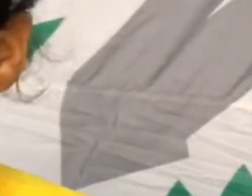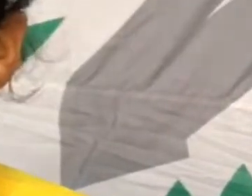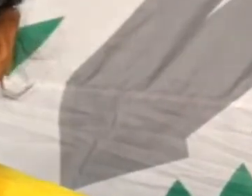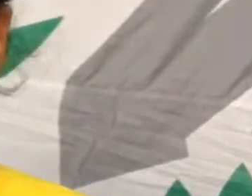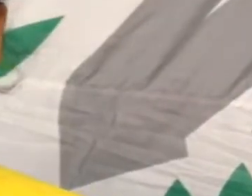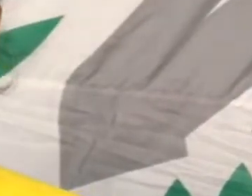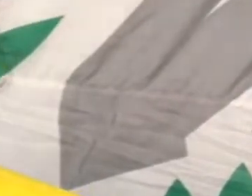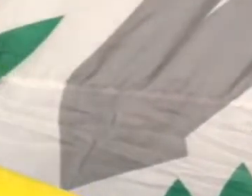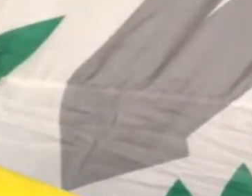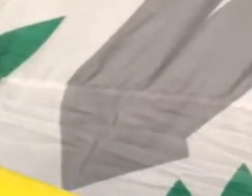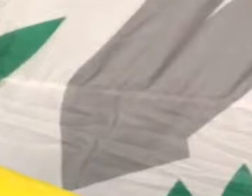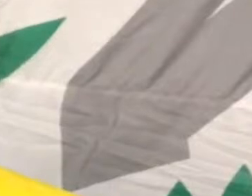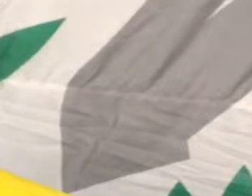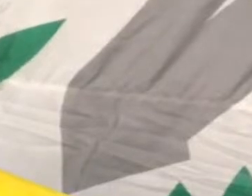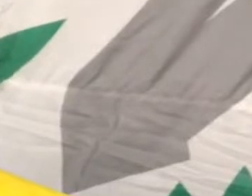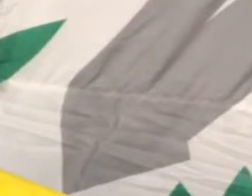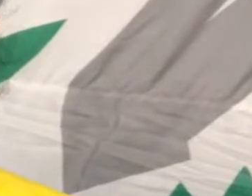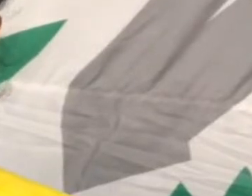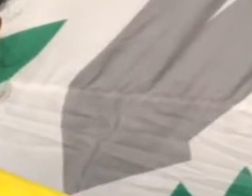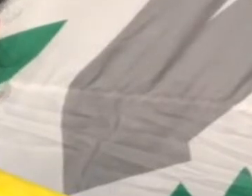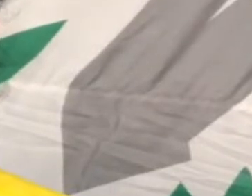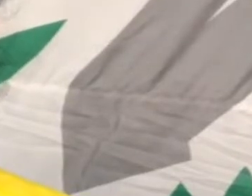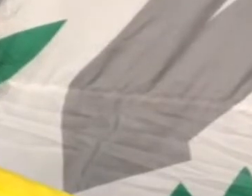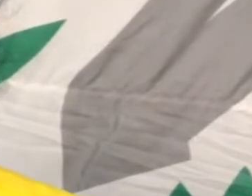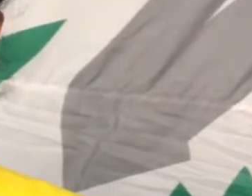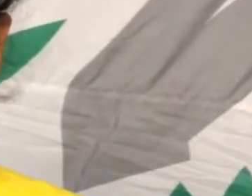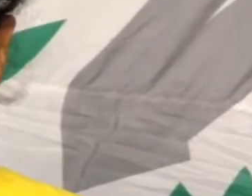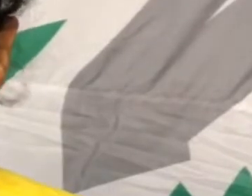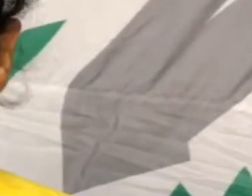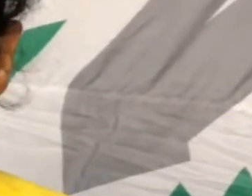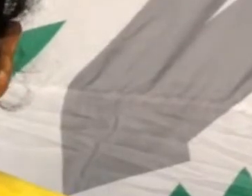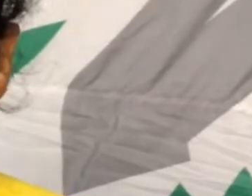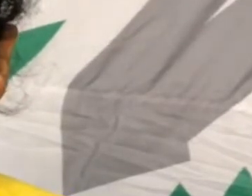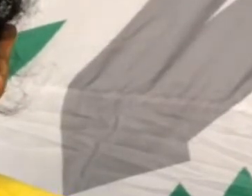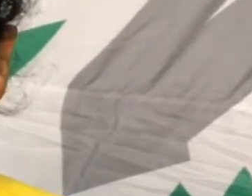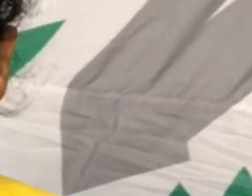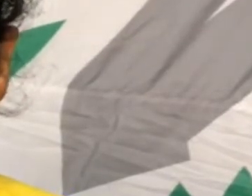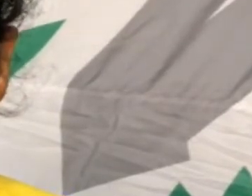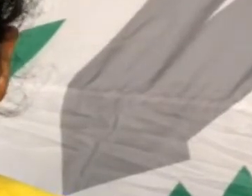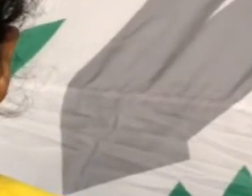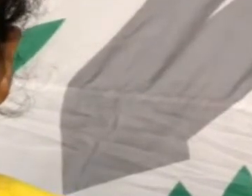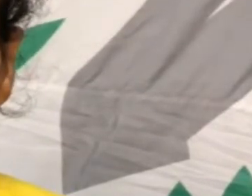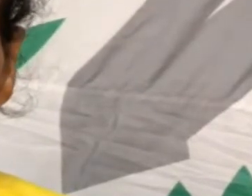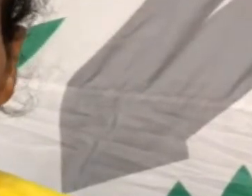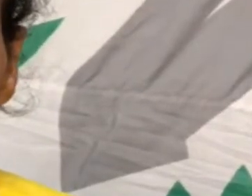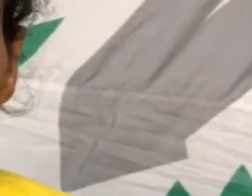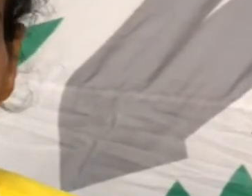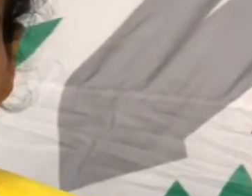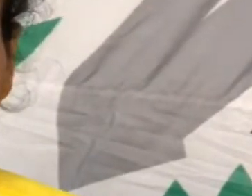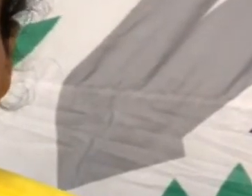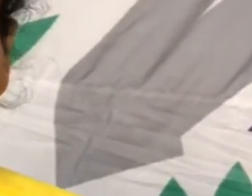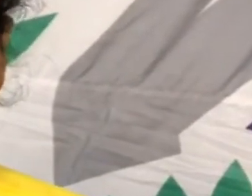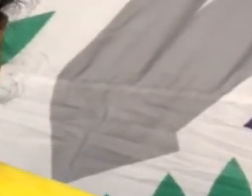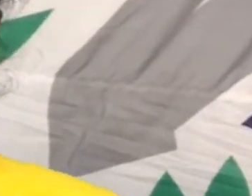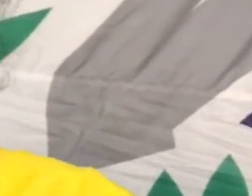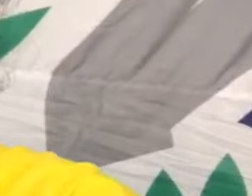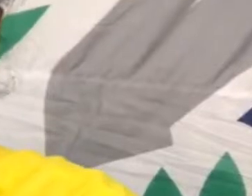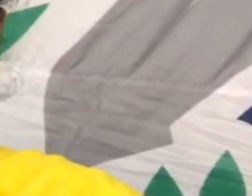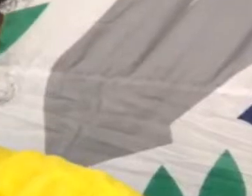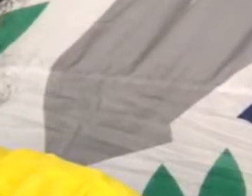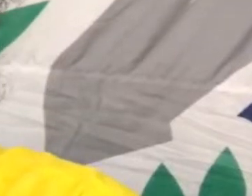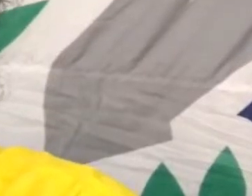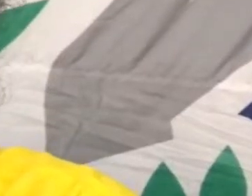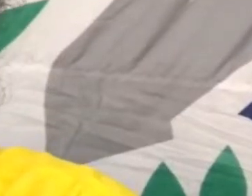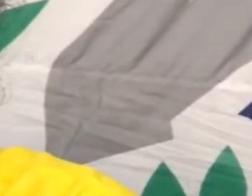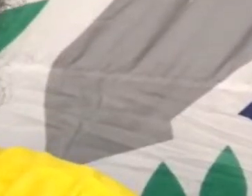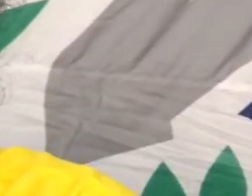muito esporte. Eu posso ir em casa, posso ir onde você estiver. Ou no terreiro de casa. Não se esqueça, viu,